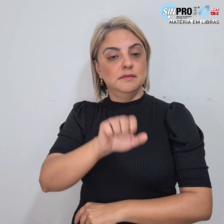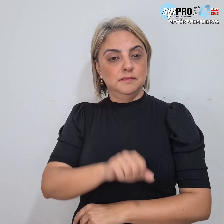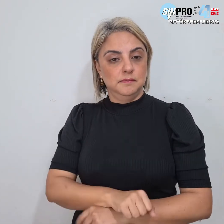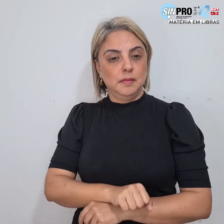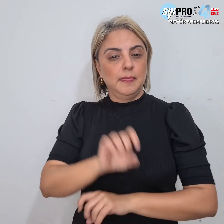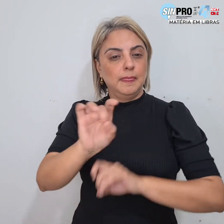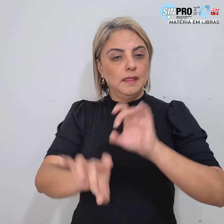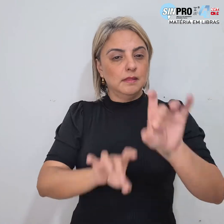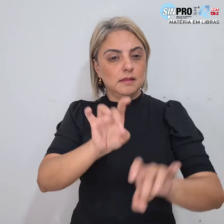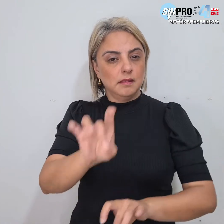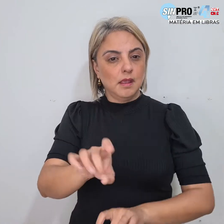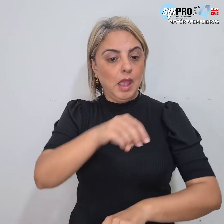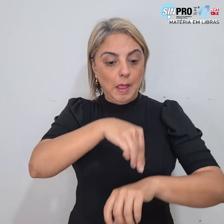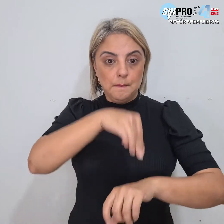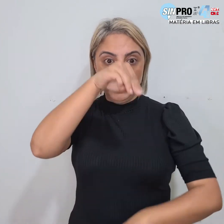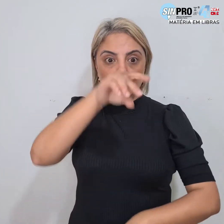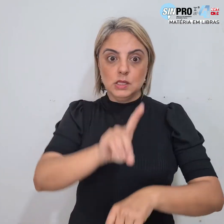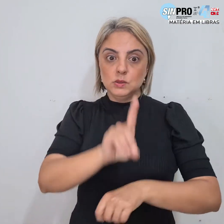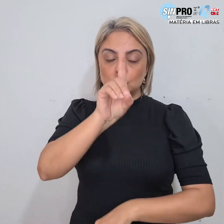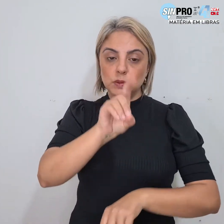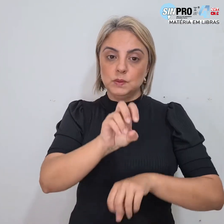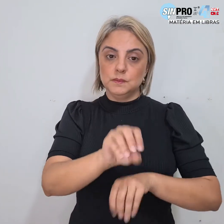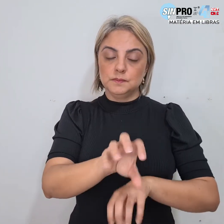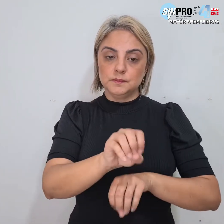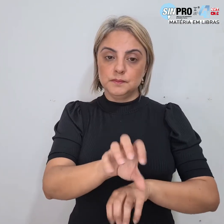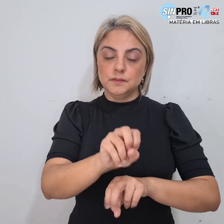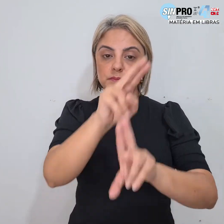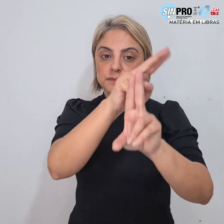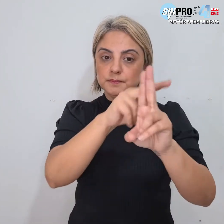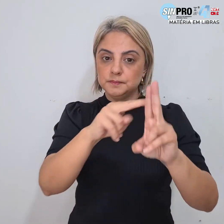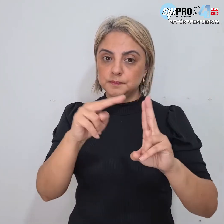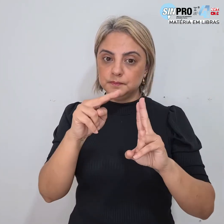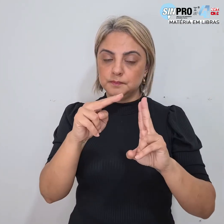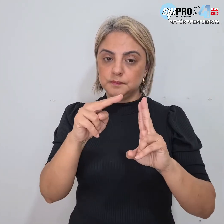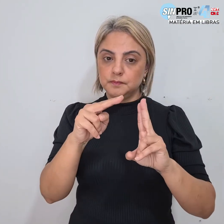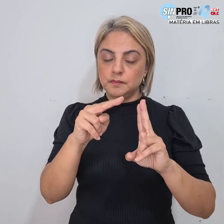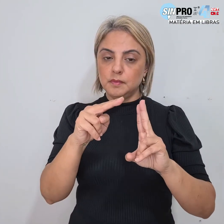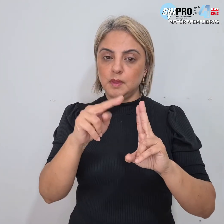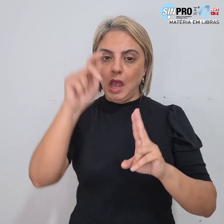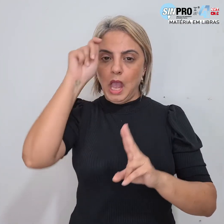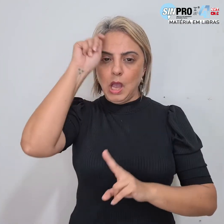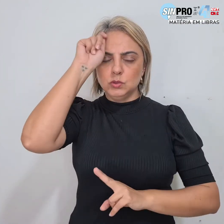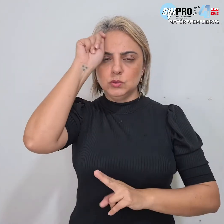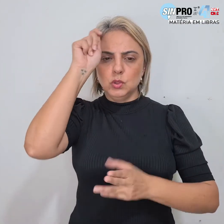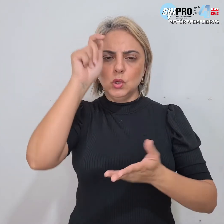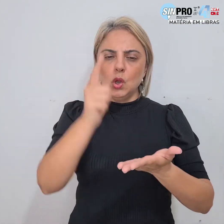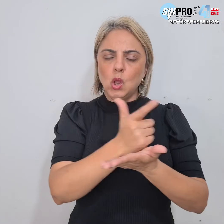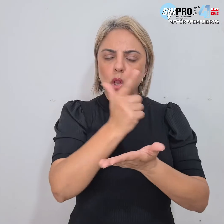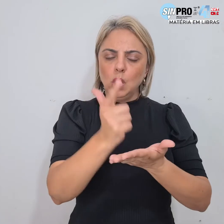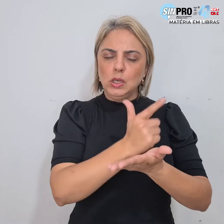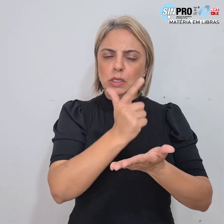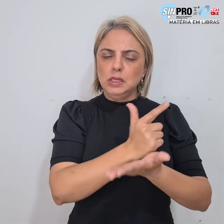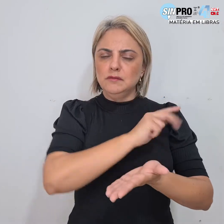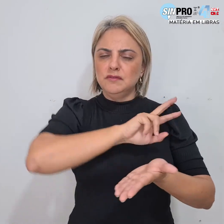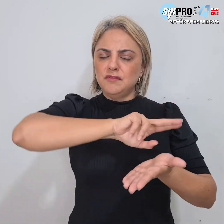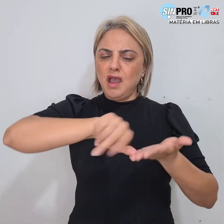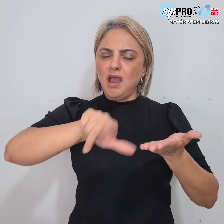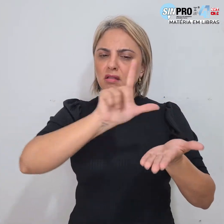o ERI, especialista, mestre e doutor em educação pela UNB, autor de livros e artigos sobre gestão e